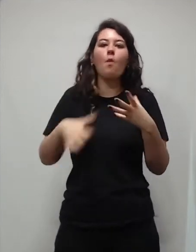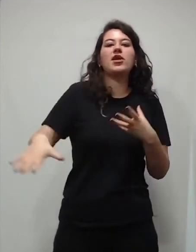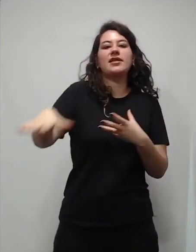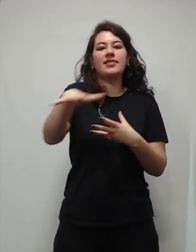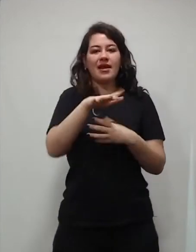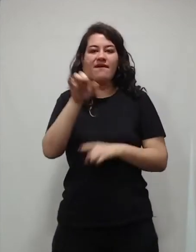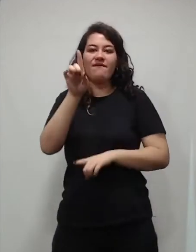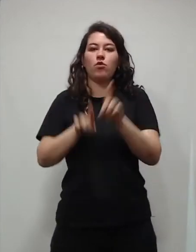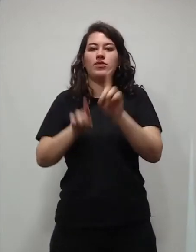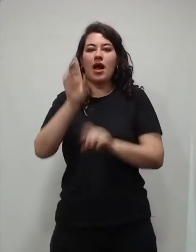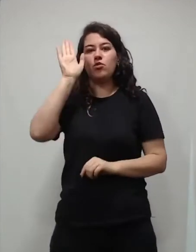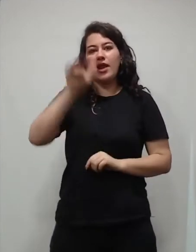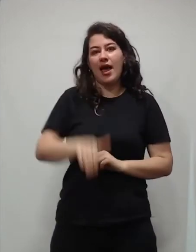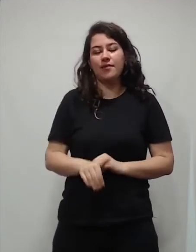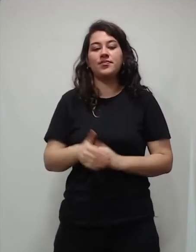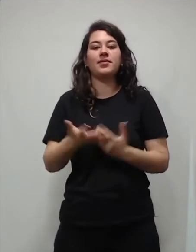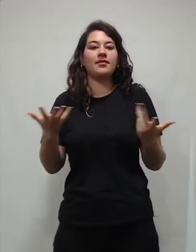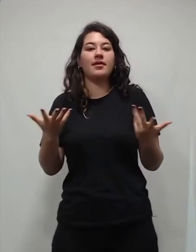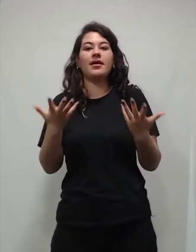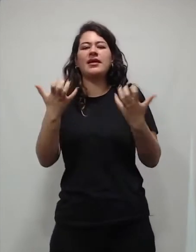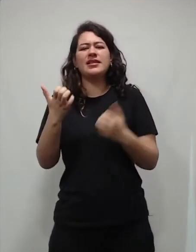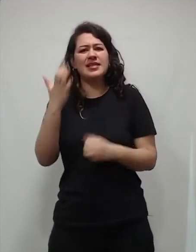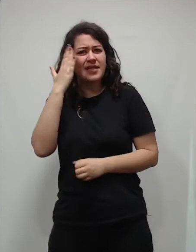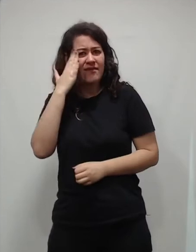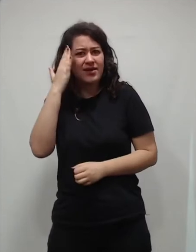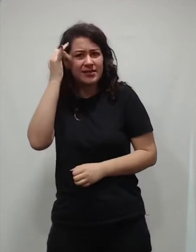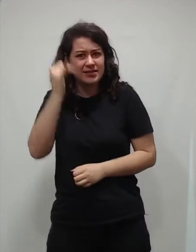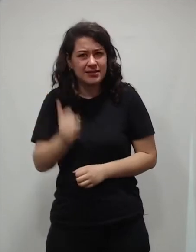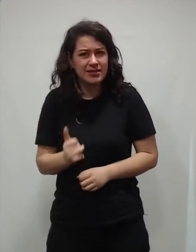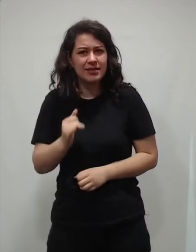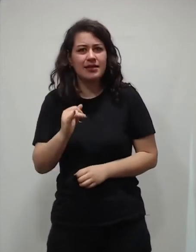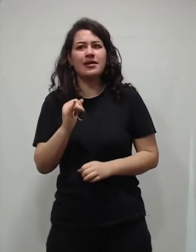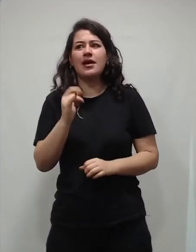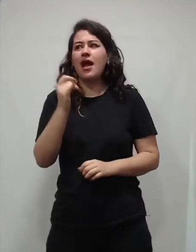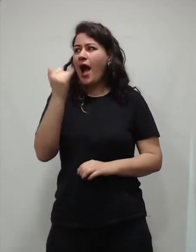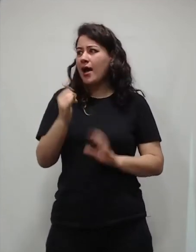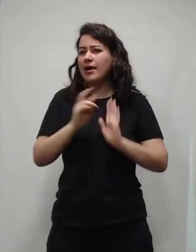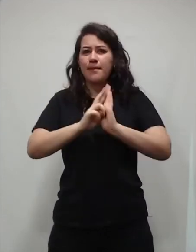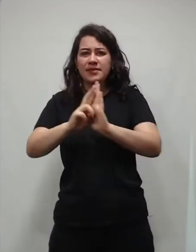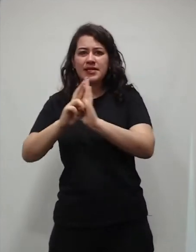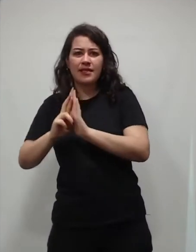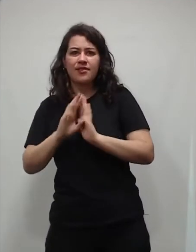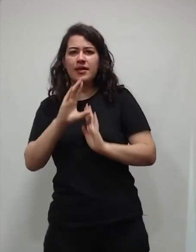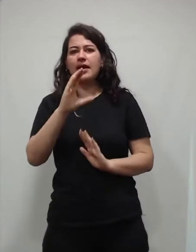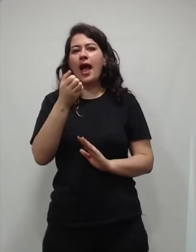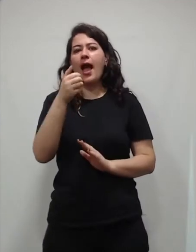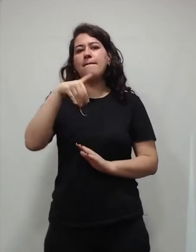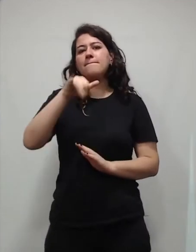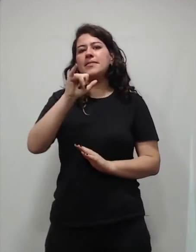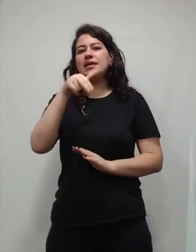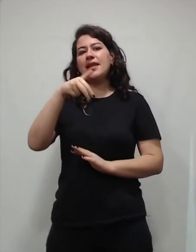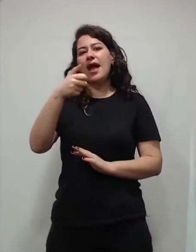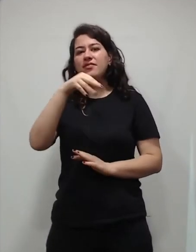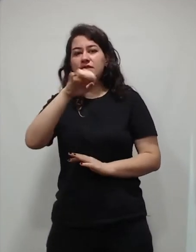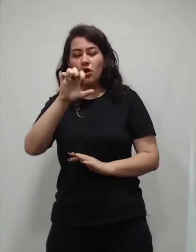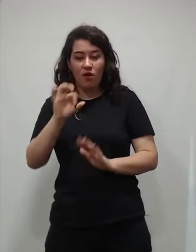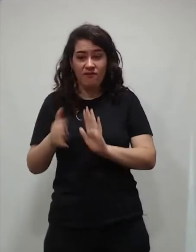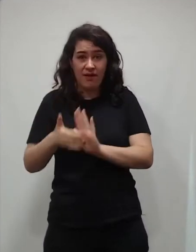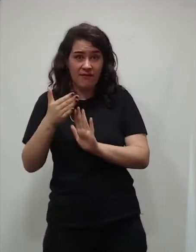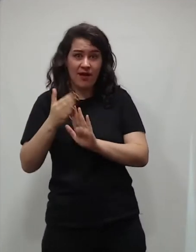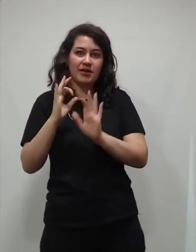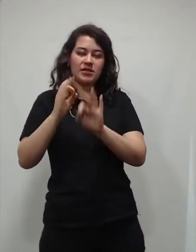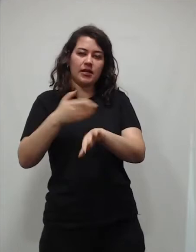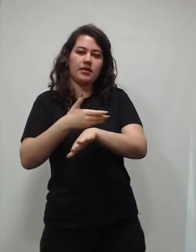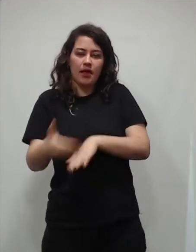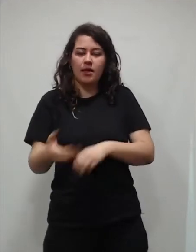Comunitaria UDELAR. Aquí quisiera saber si la caminante también se encuentra en la mesa o estará, ¿sí? Ok, vendrían